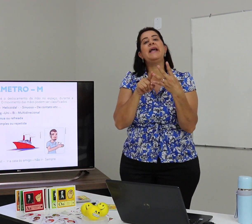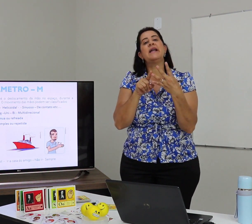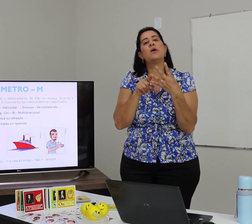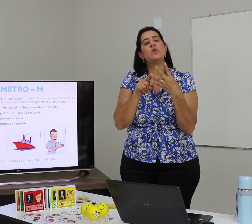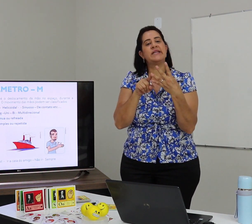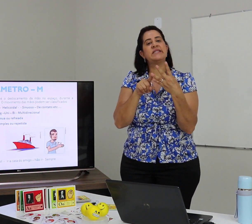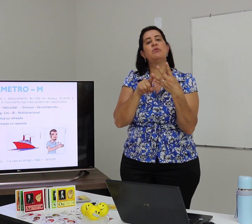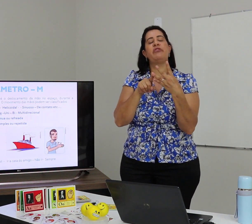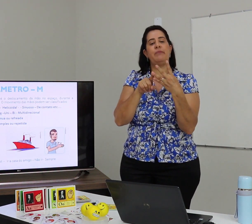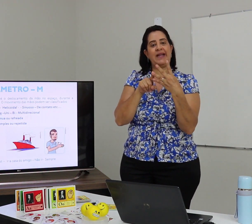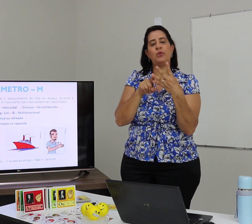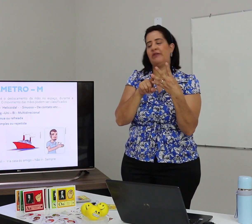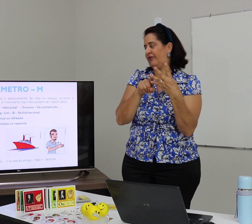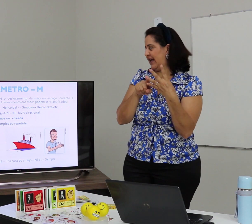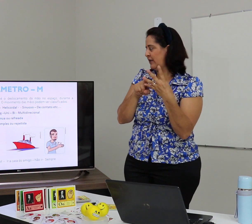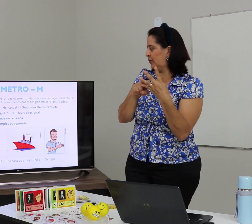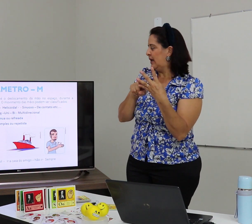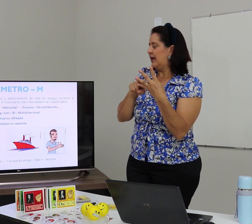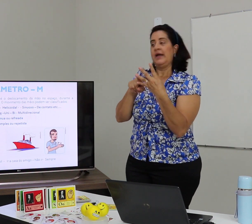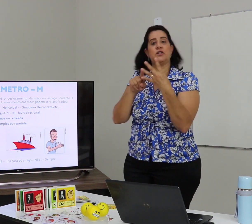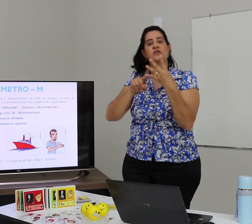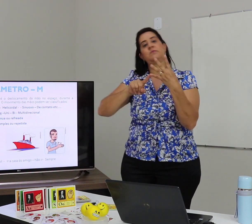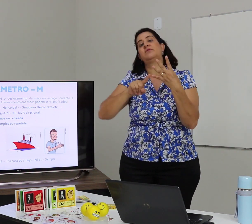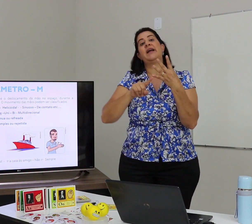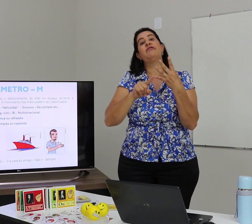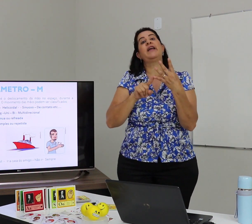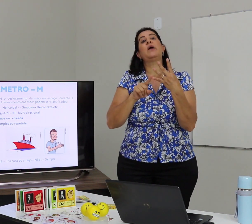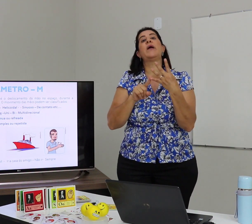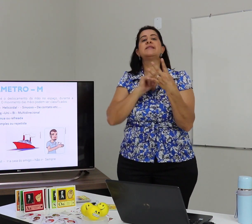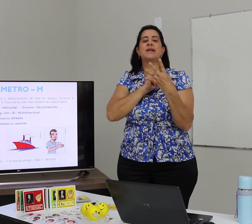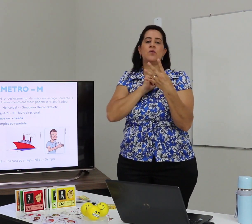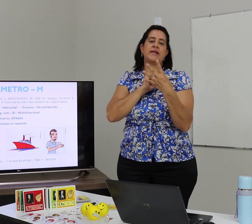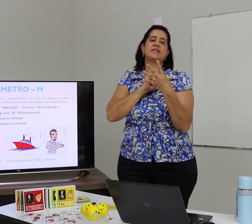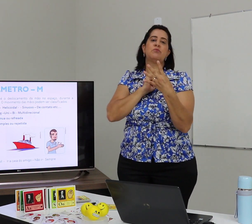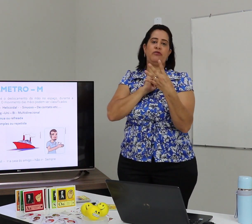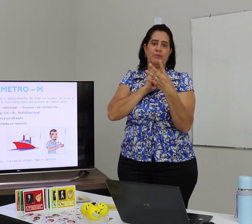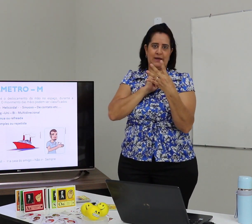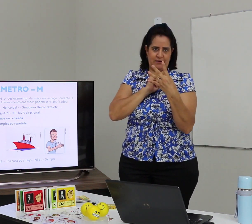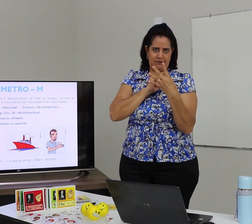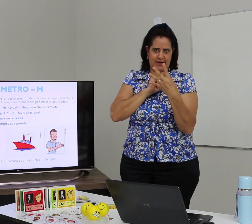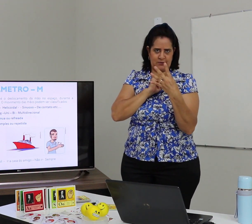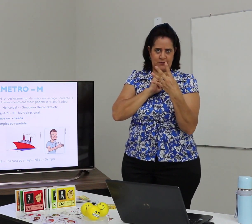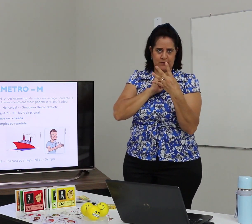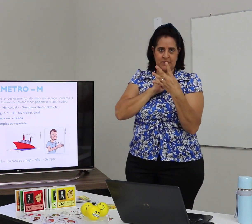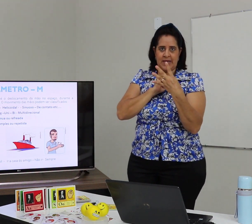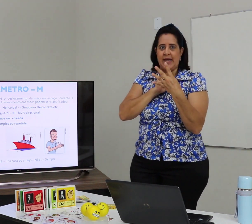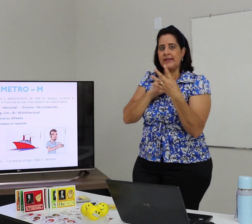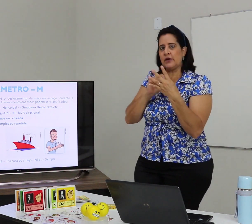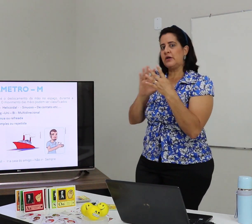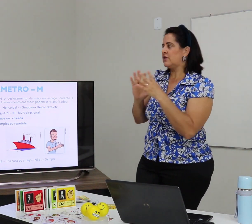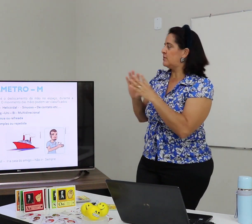maneira com que esse movimento é feito, e nós vamos ver a frequência com que esse movimento é feito. Então nós